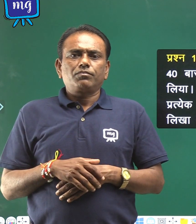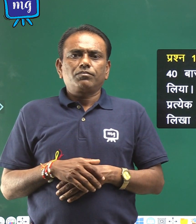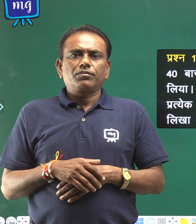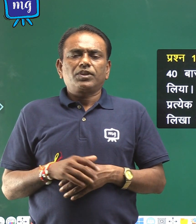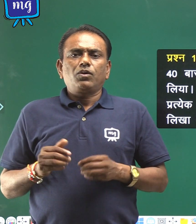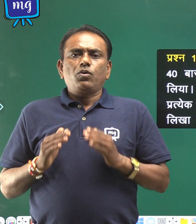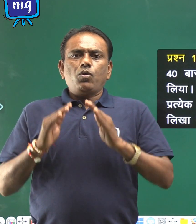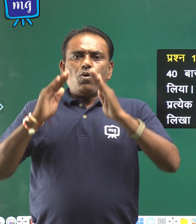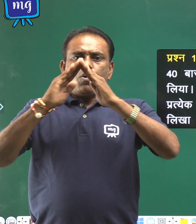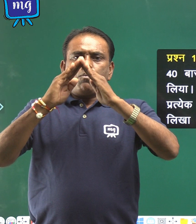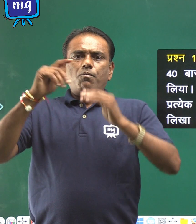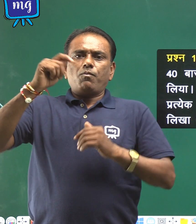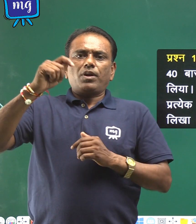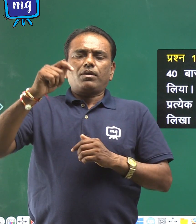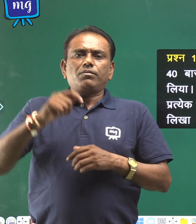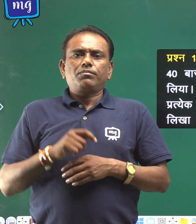गृह कार्य।